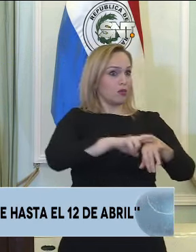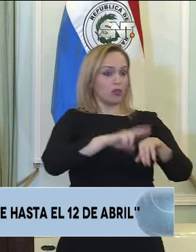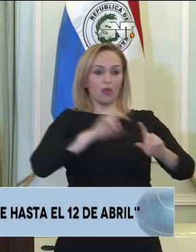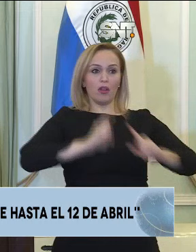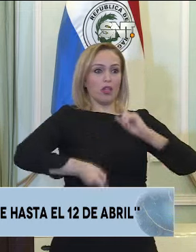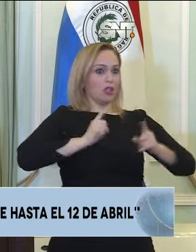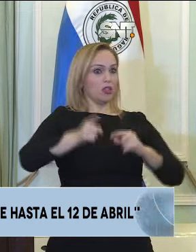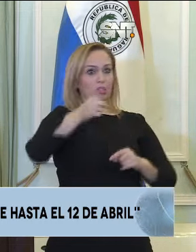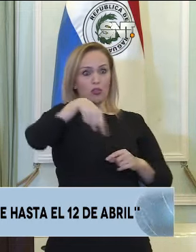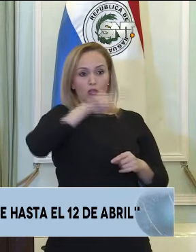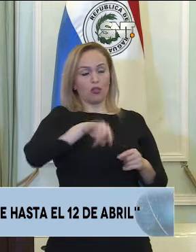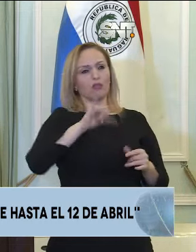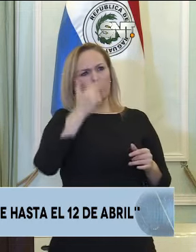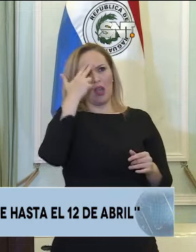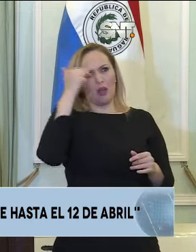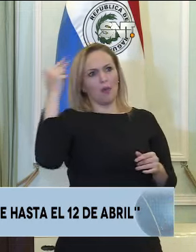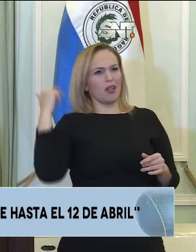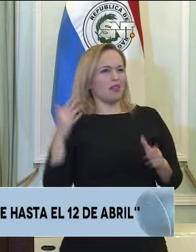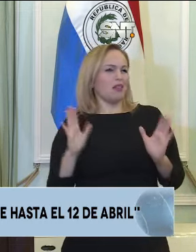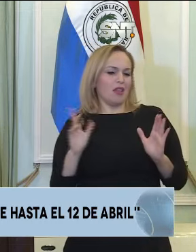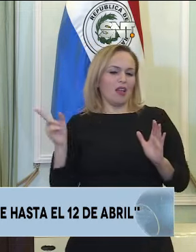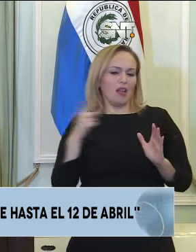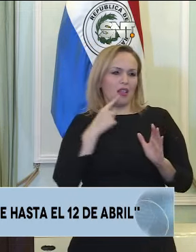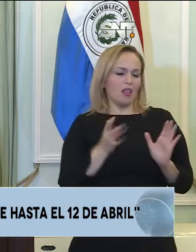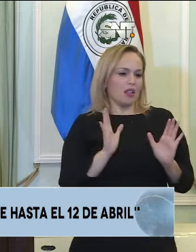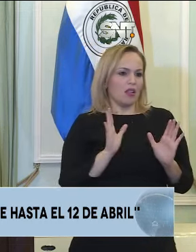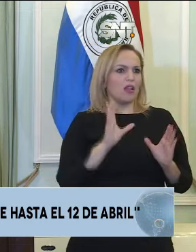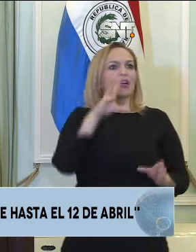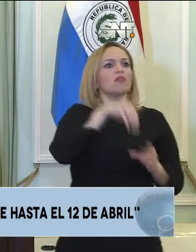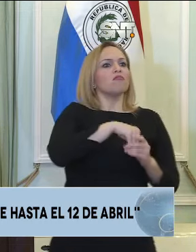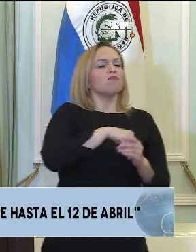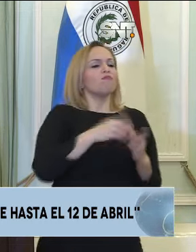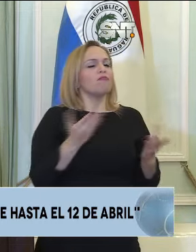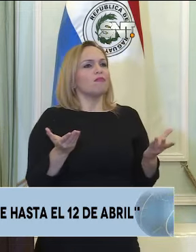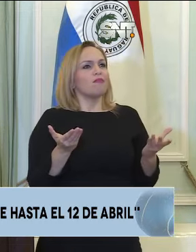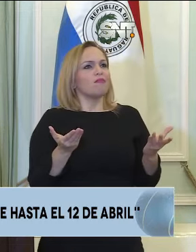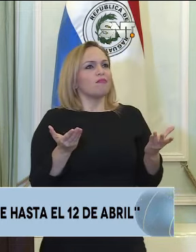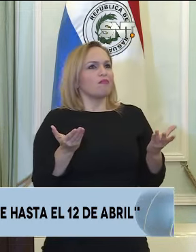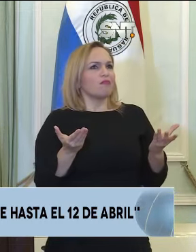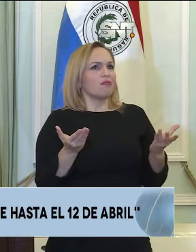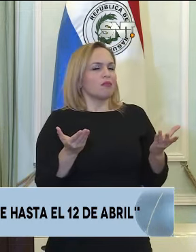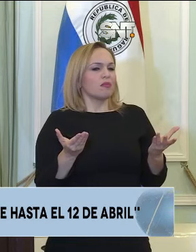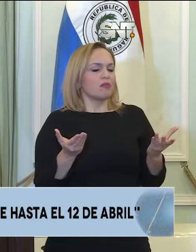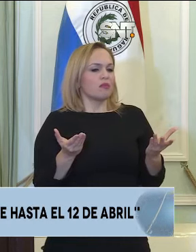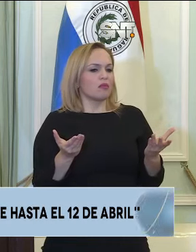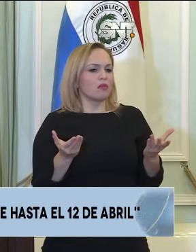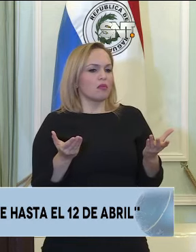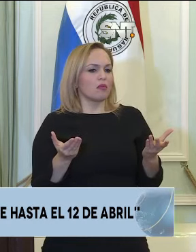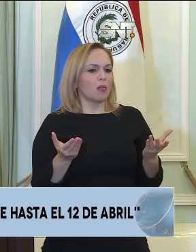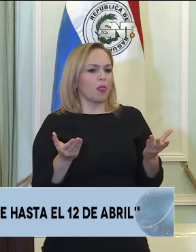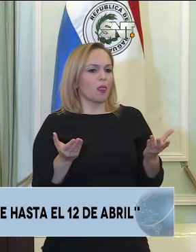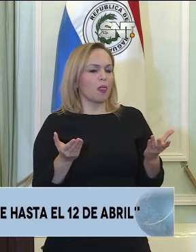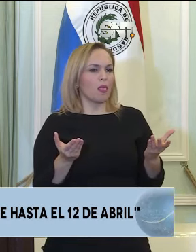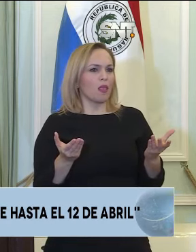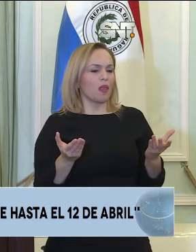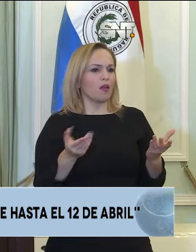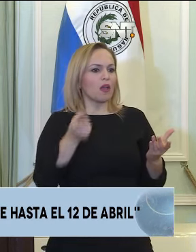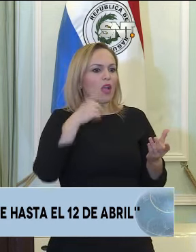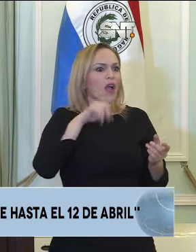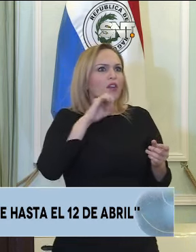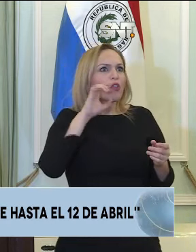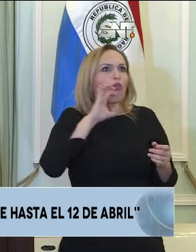sentido, le digo como experiencia, bueno, ahí entra también a tallar lo que es el, digamos, el